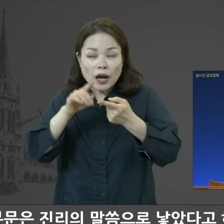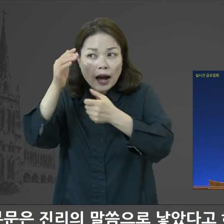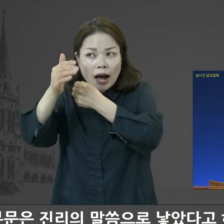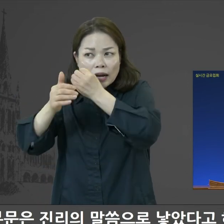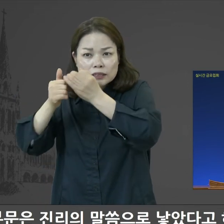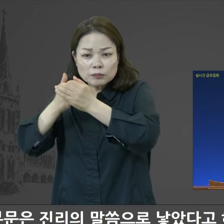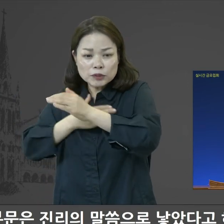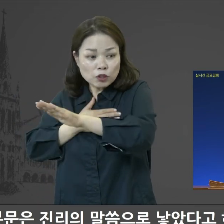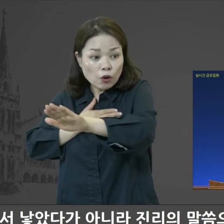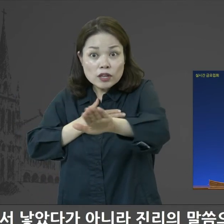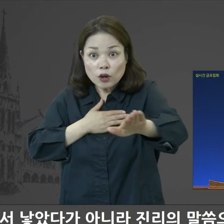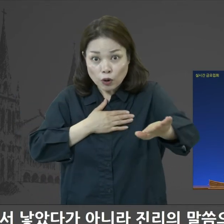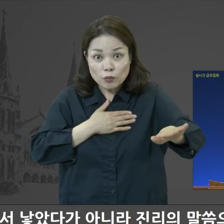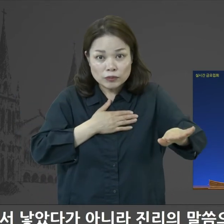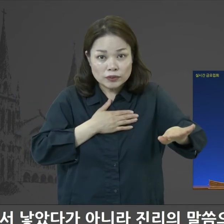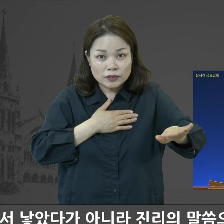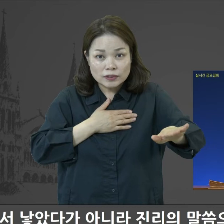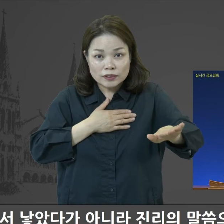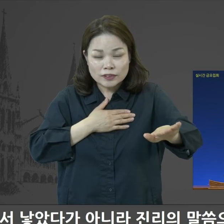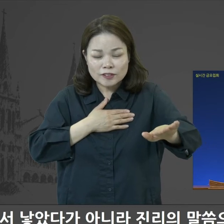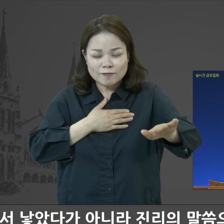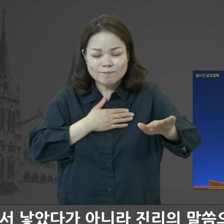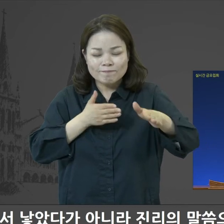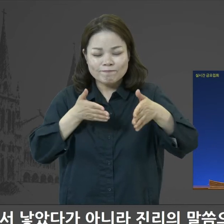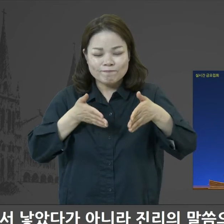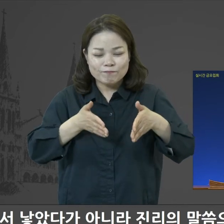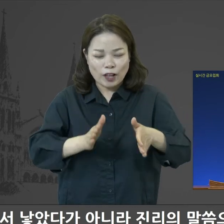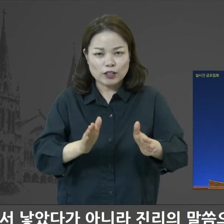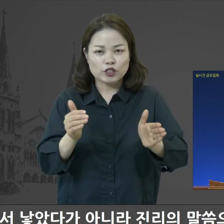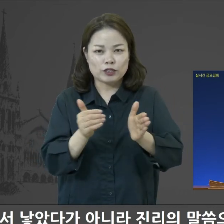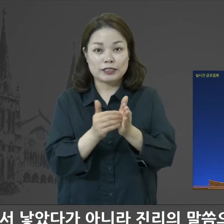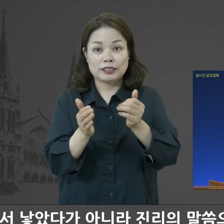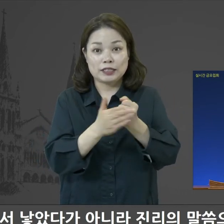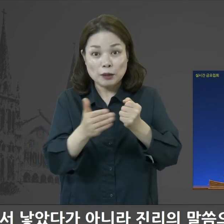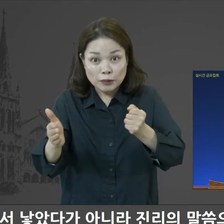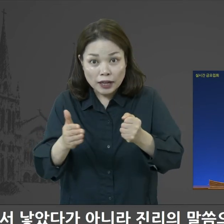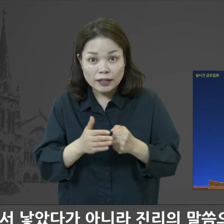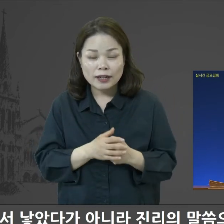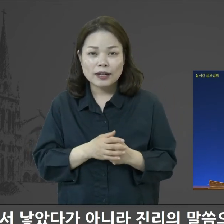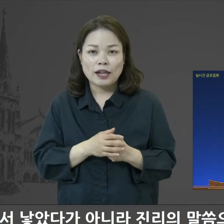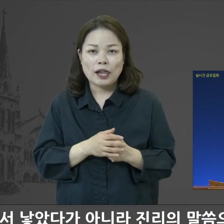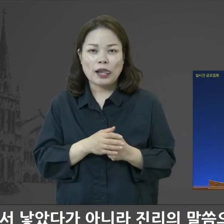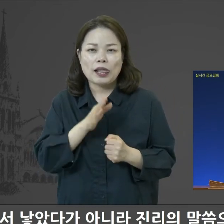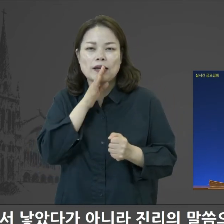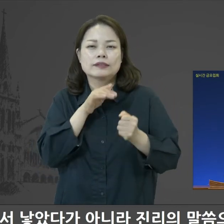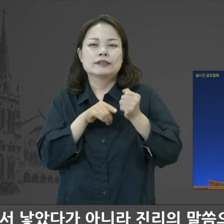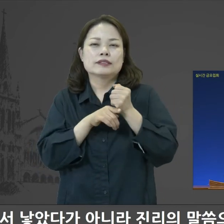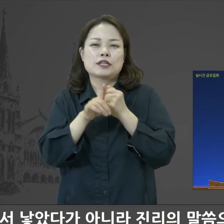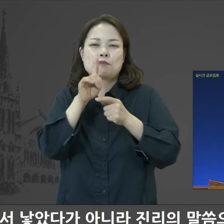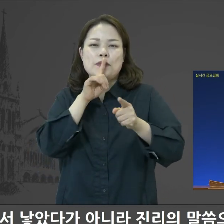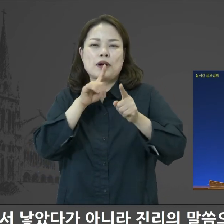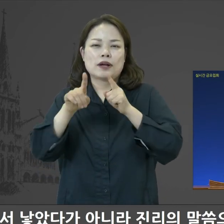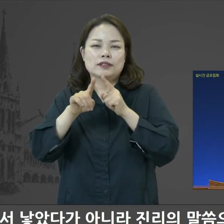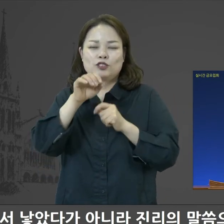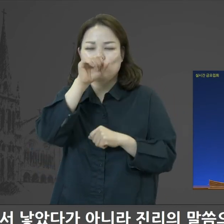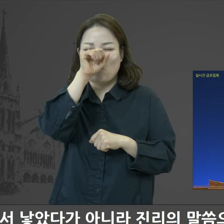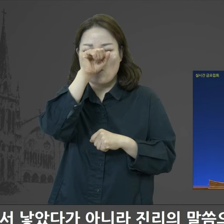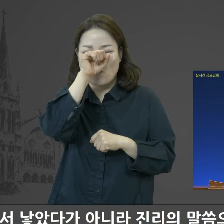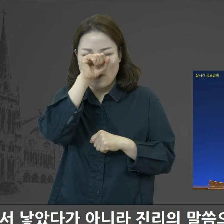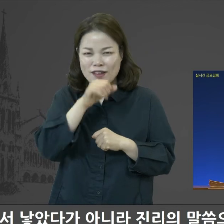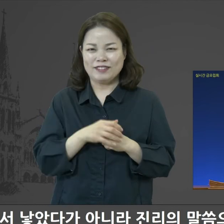하나님이 저와 여러분을 낳으셨기 때문에 우리는 그 진리의 말씀을 좋아해야